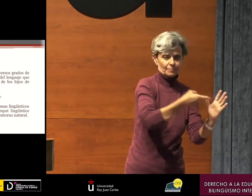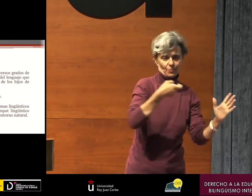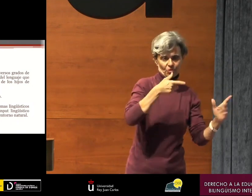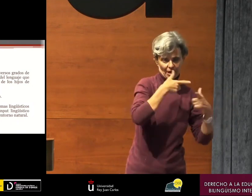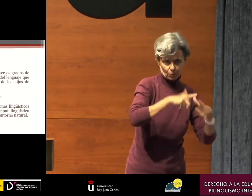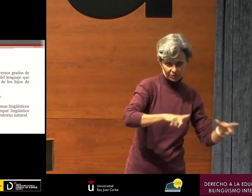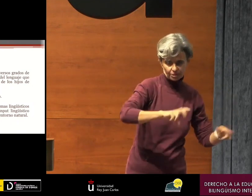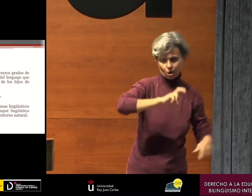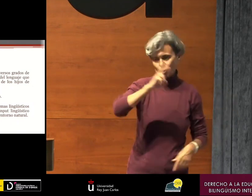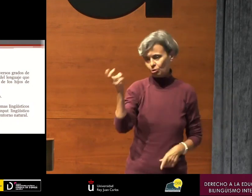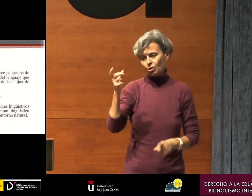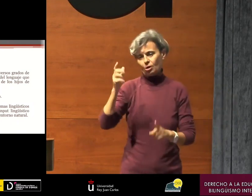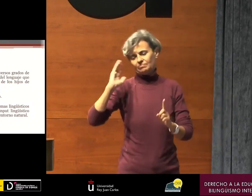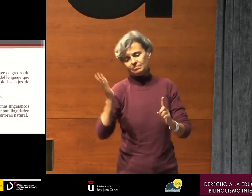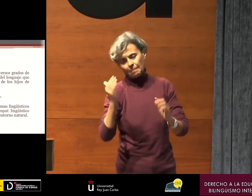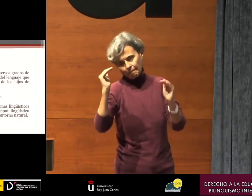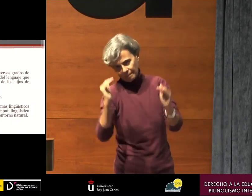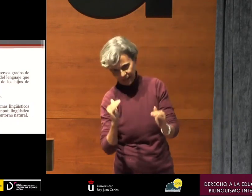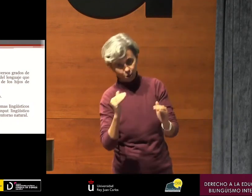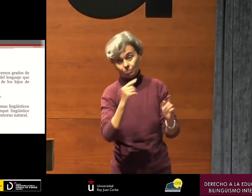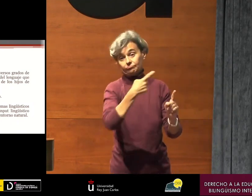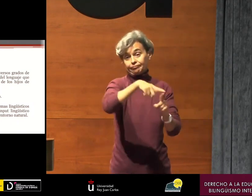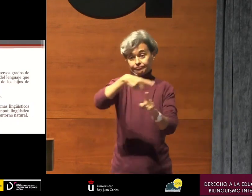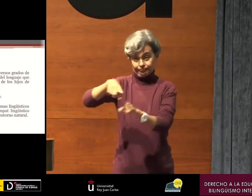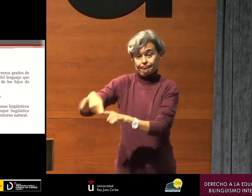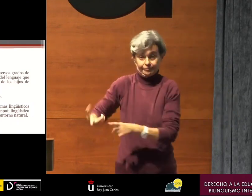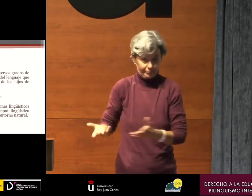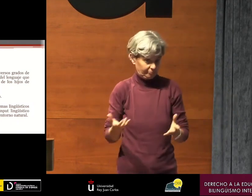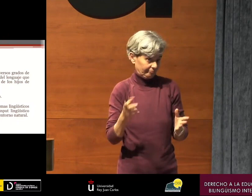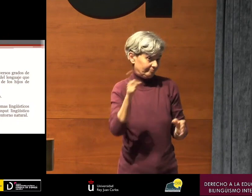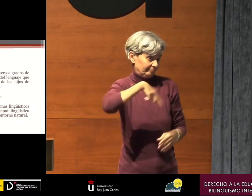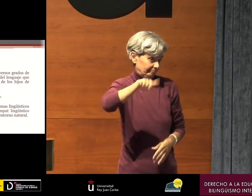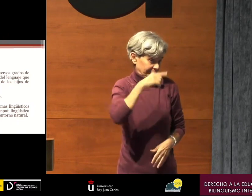de privación lingüística en mayor o menor medida.